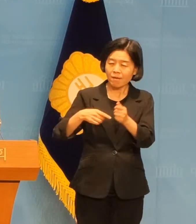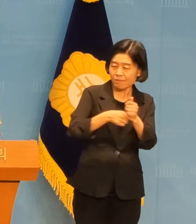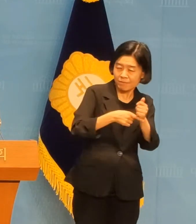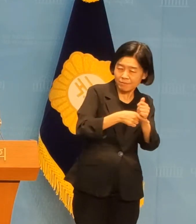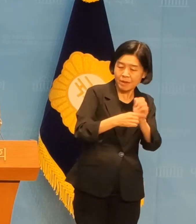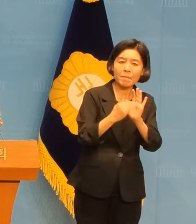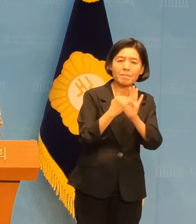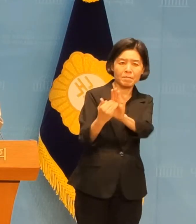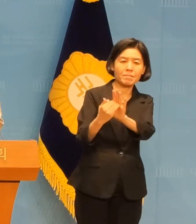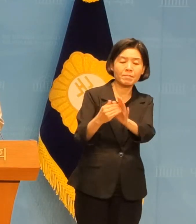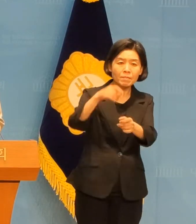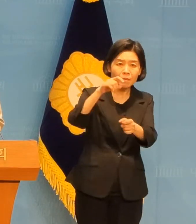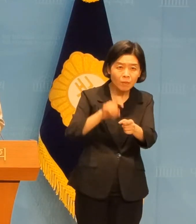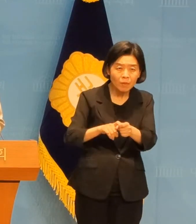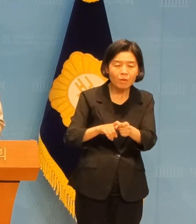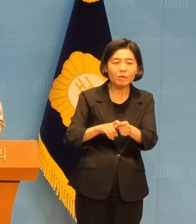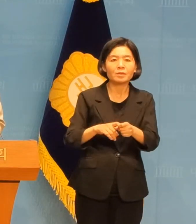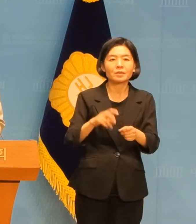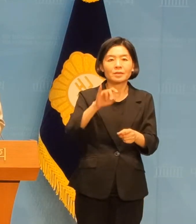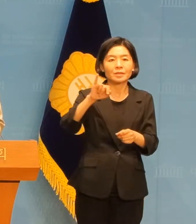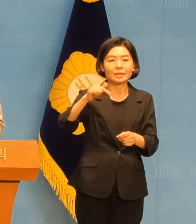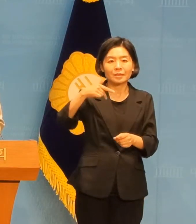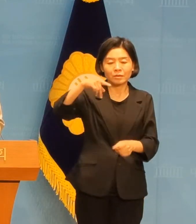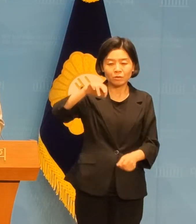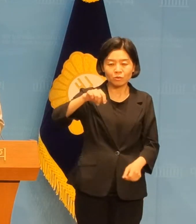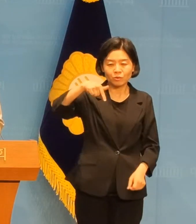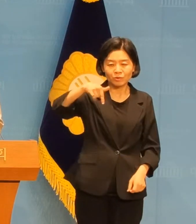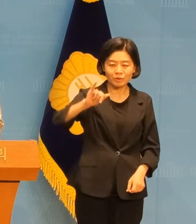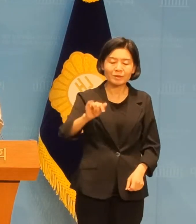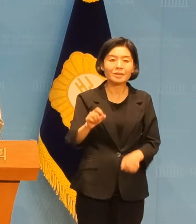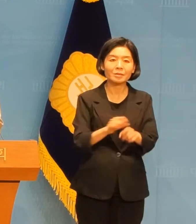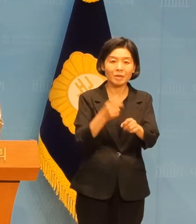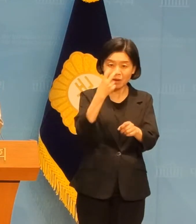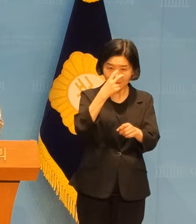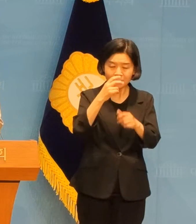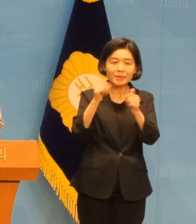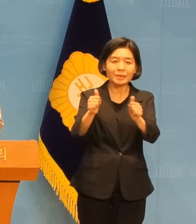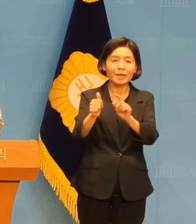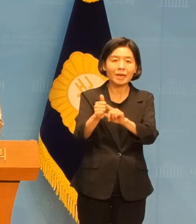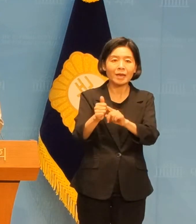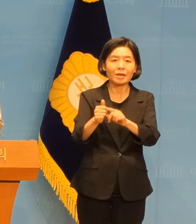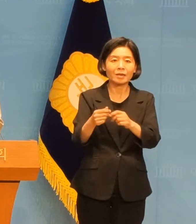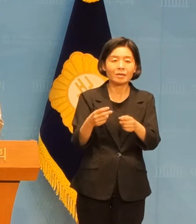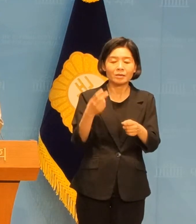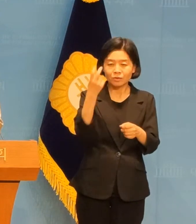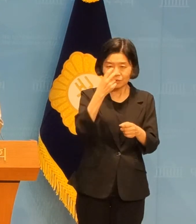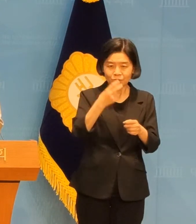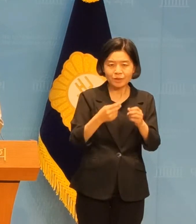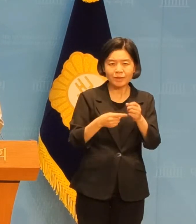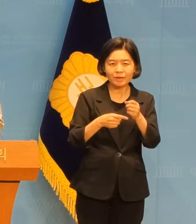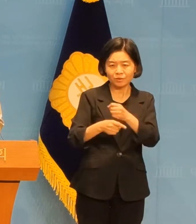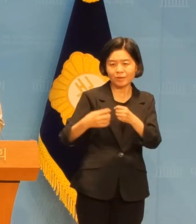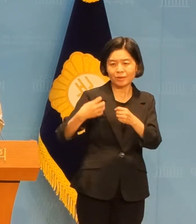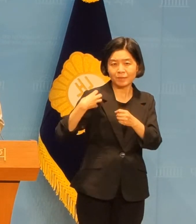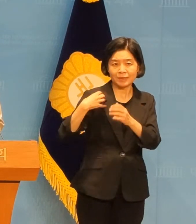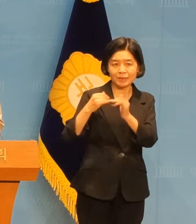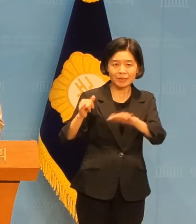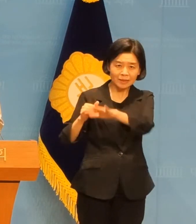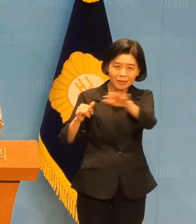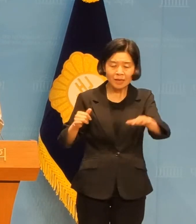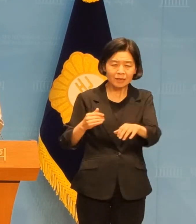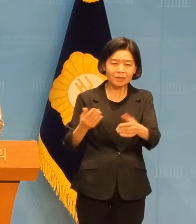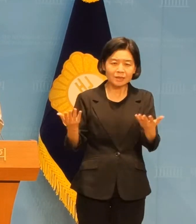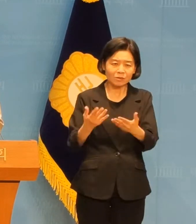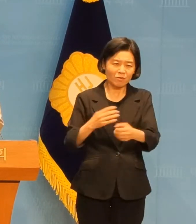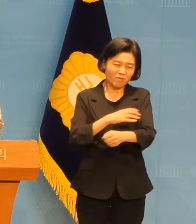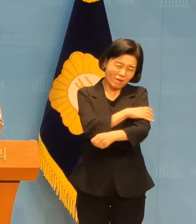하기 위해서 민중기 특별검사와 담당 수사 관련자들을 직권남용,